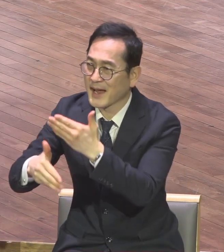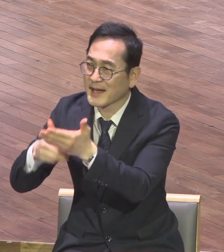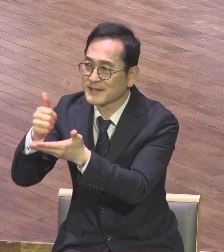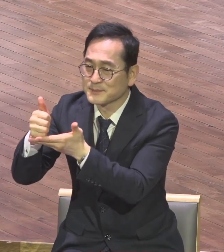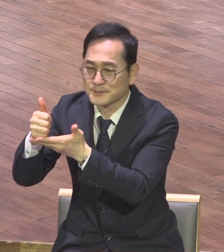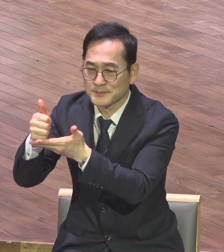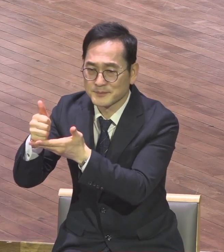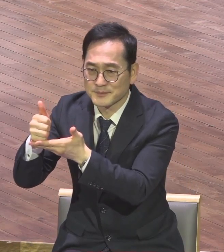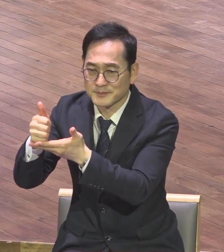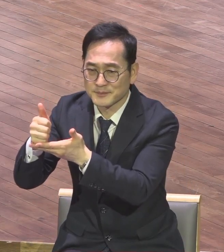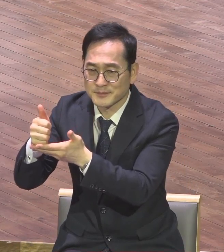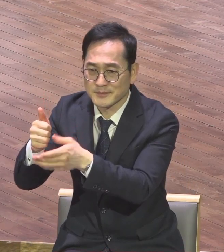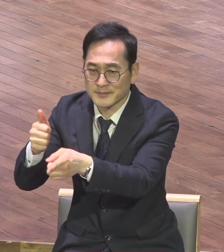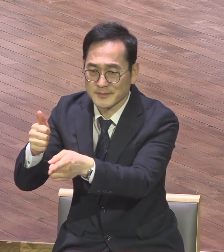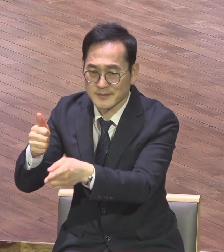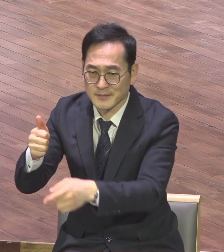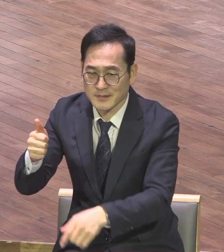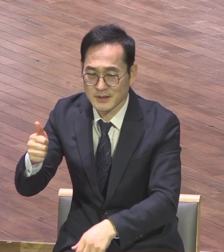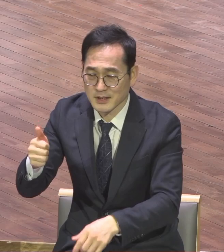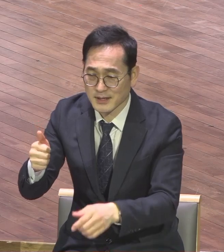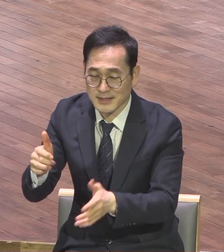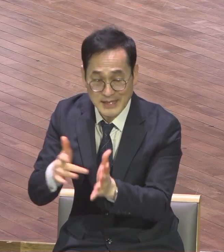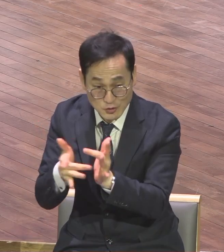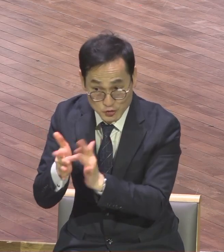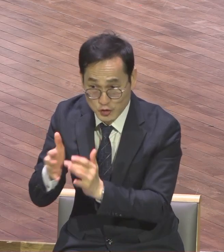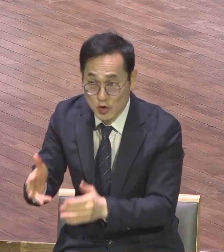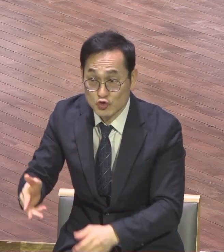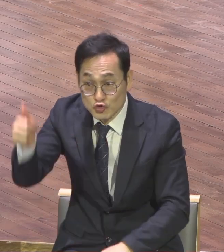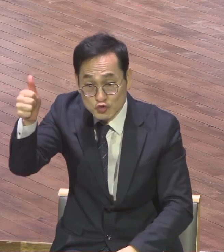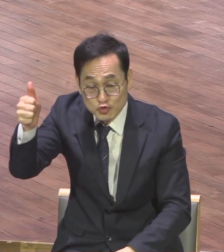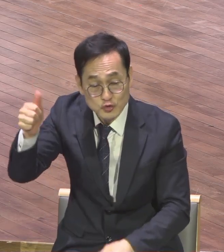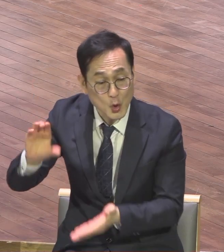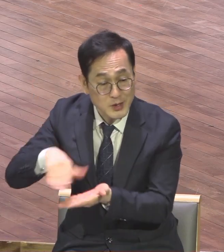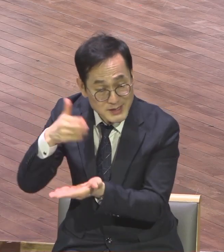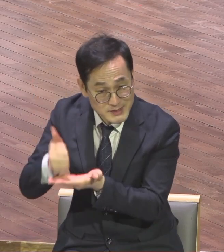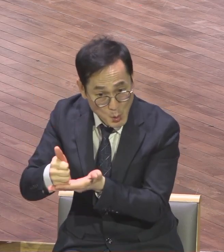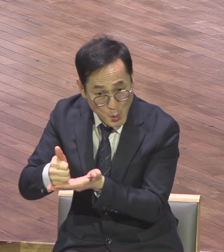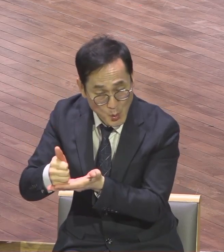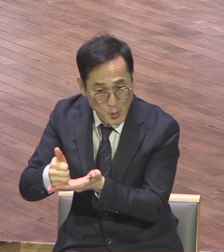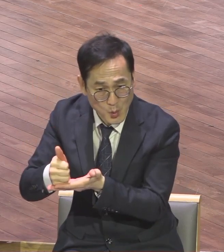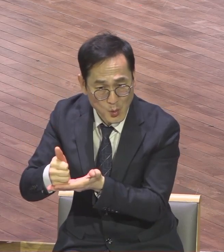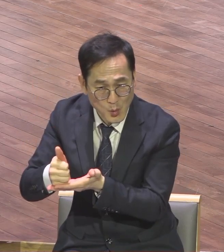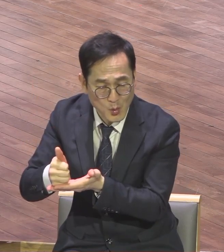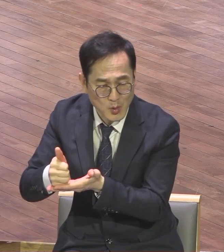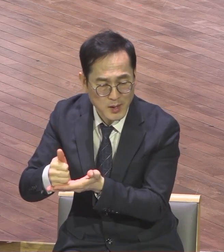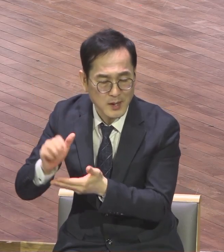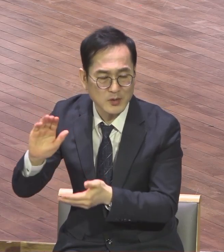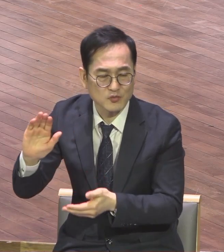그리스도가 되게 하셨느니라. 그리스도가 되게 하셨다. 예수를